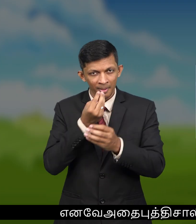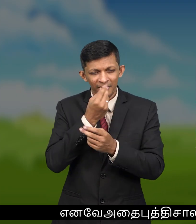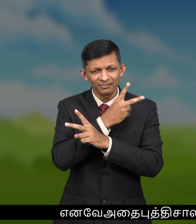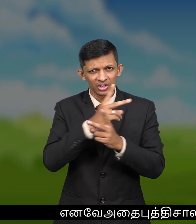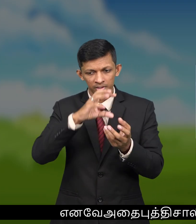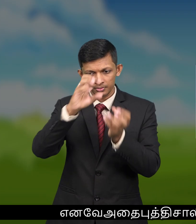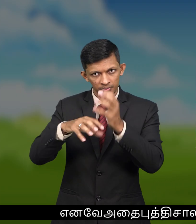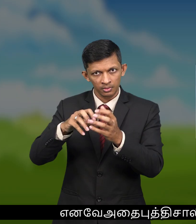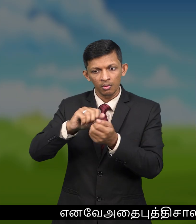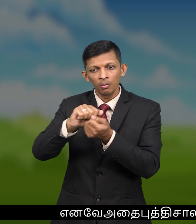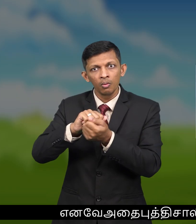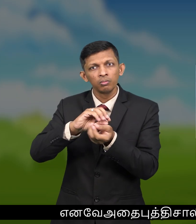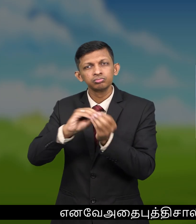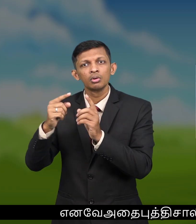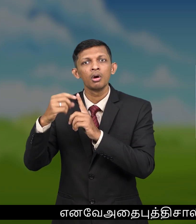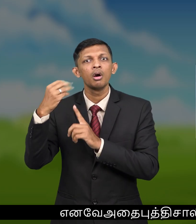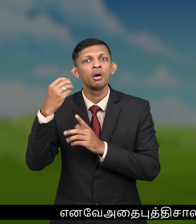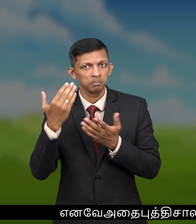புத்திசாலித்தனமாக பயன்படுத்துங்கள்.